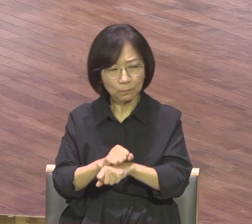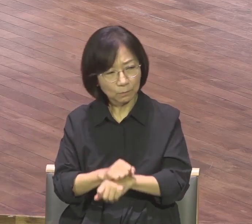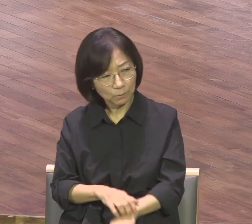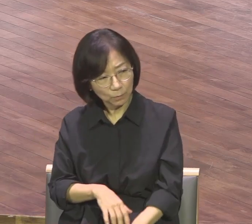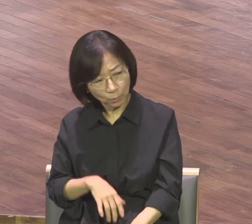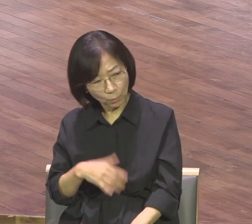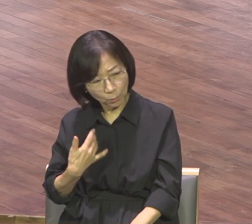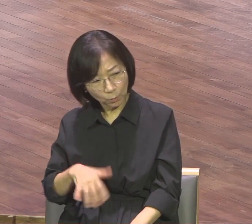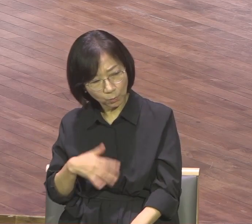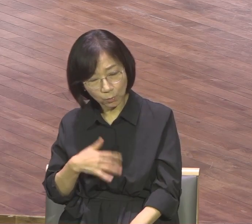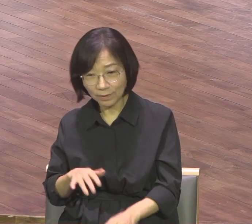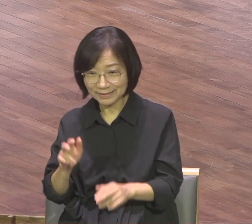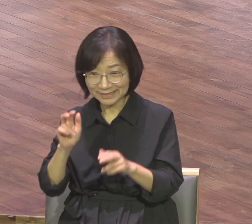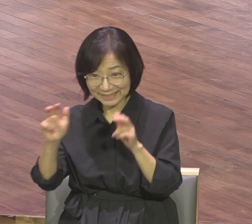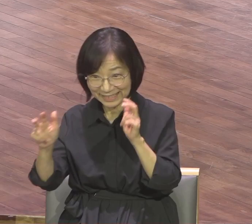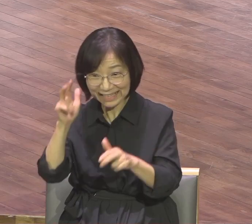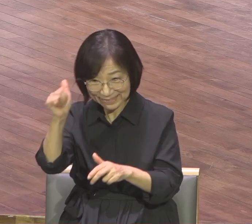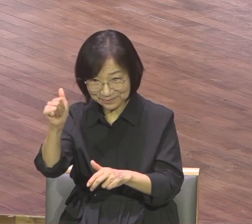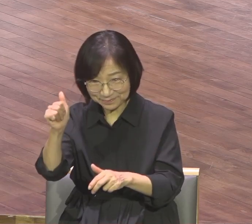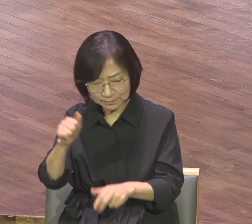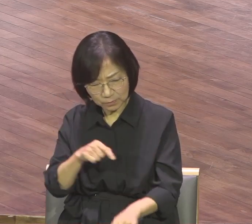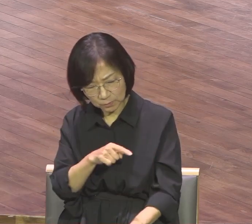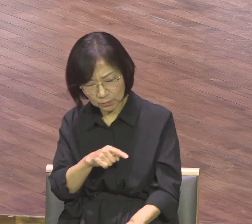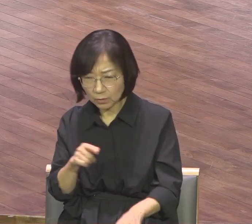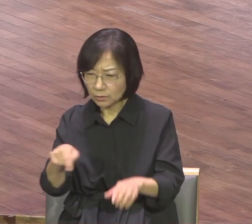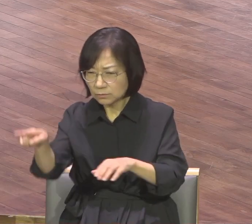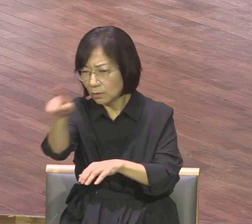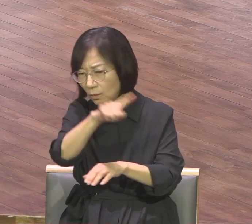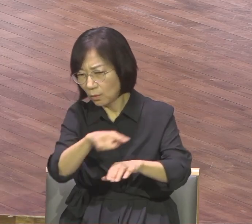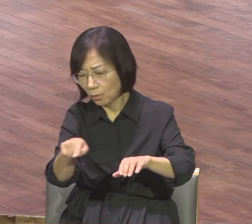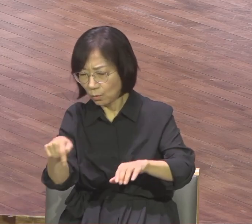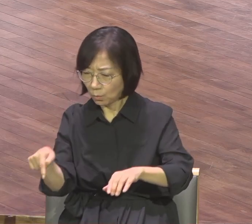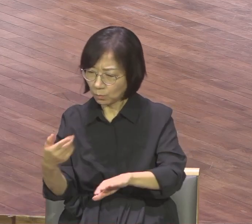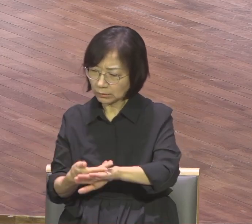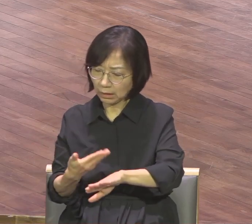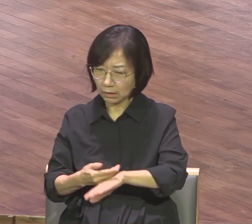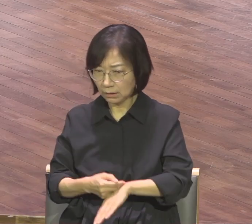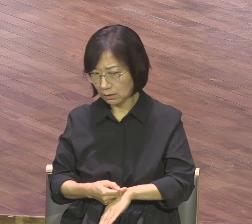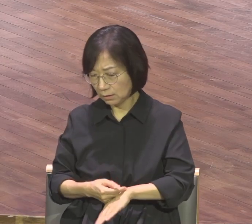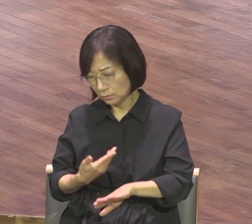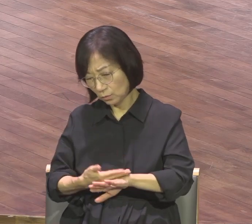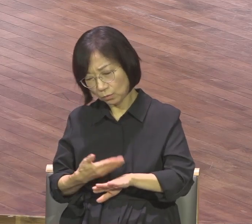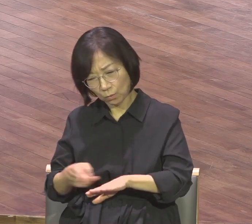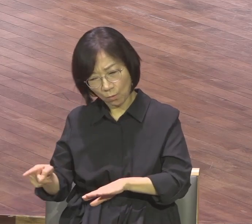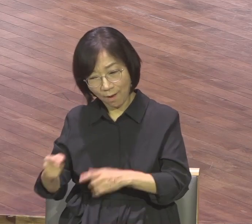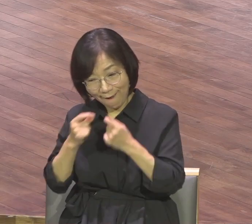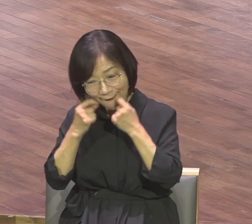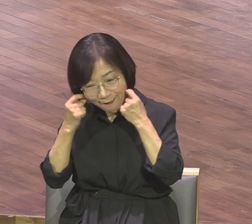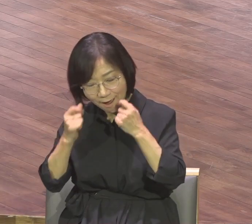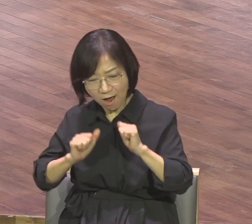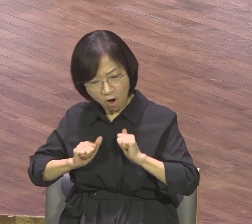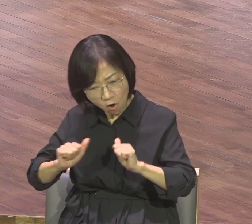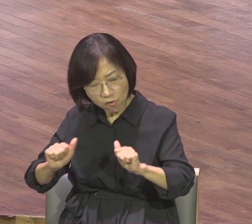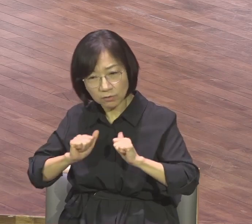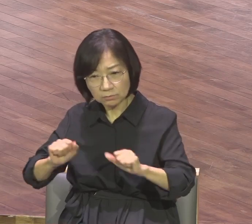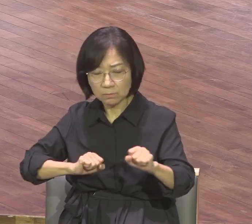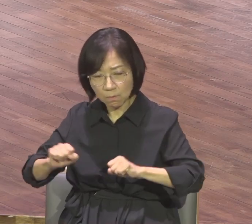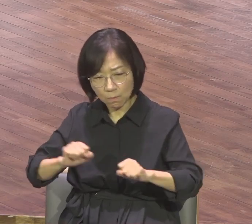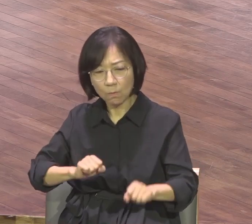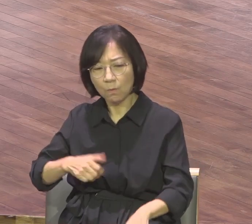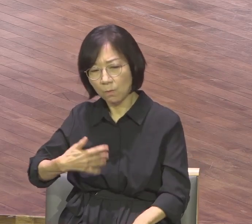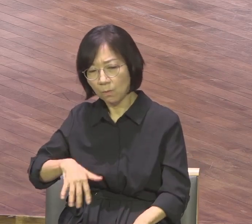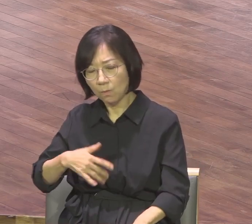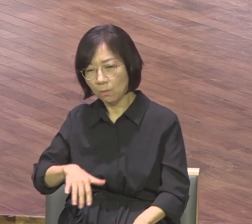그 사장이 보고 이 사람은 정말 다르다. 요셉처럼 인정받을 수밖에 없지요. 성공할 수밖에 없지요. 뭘